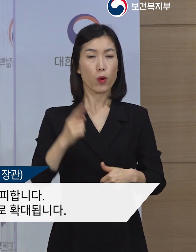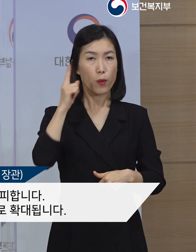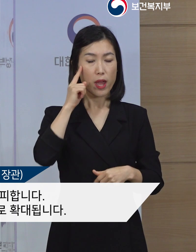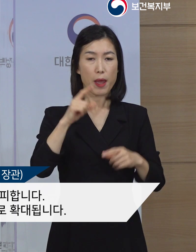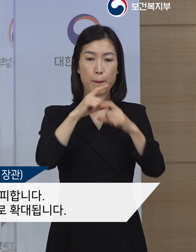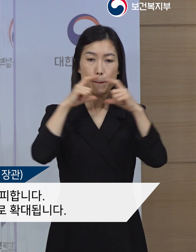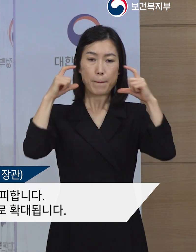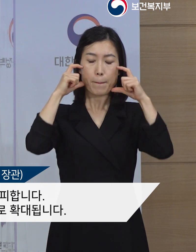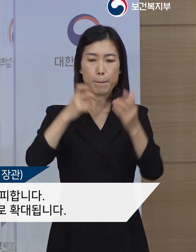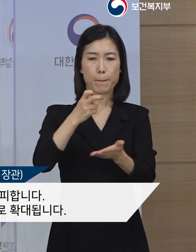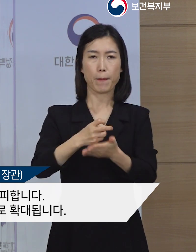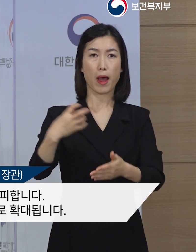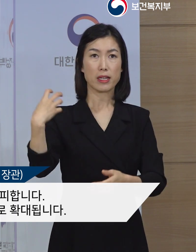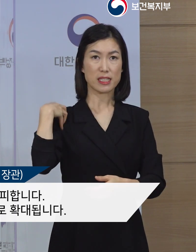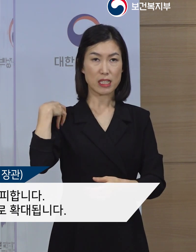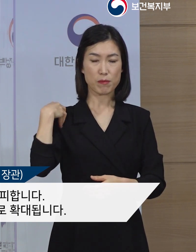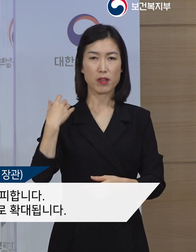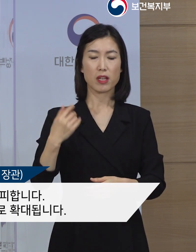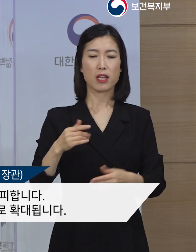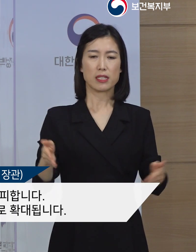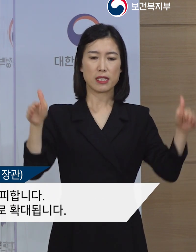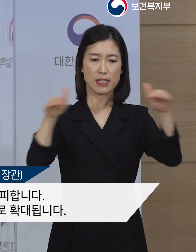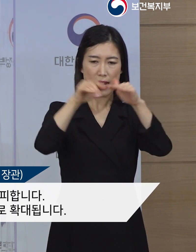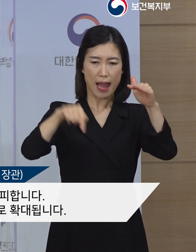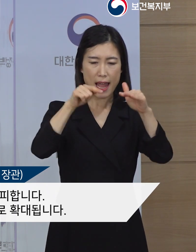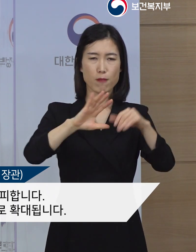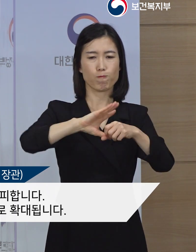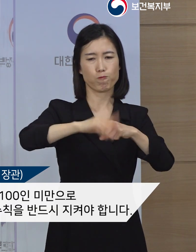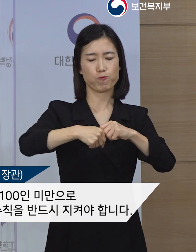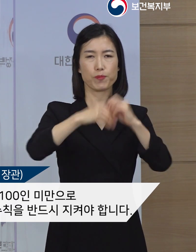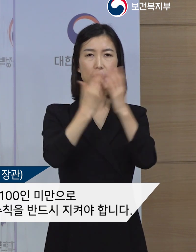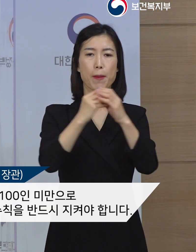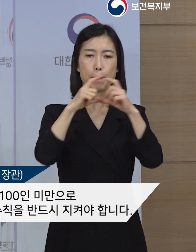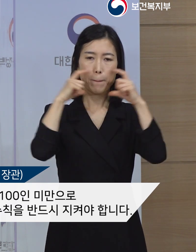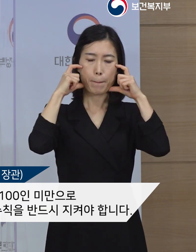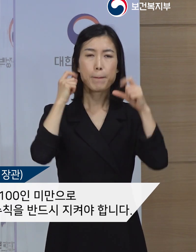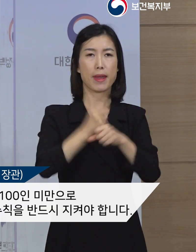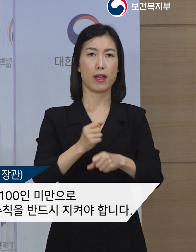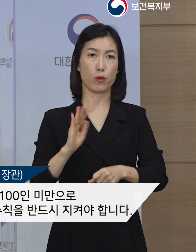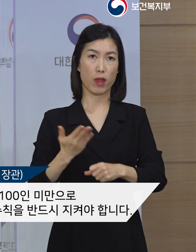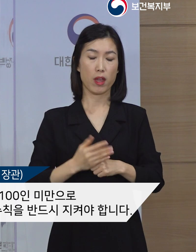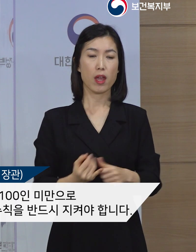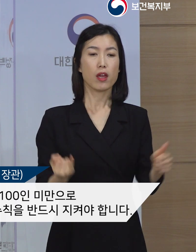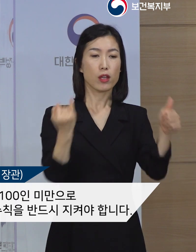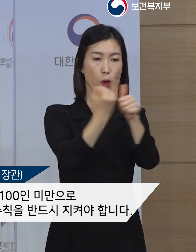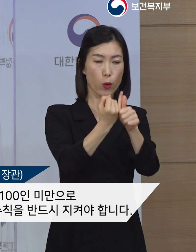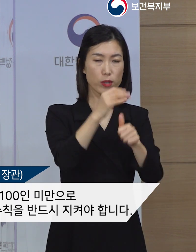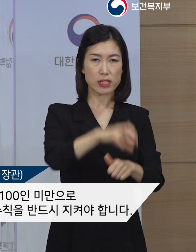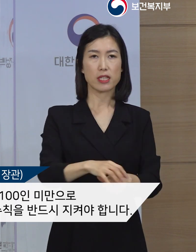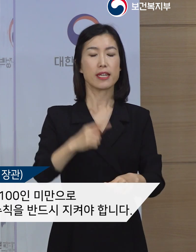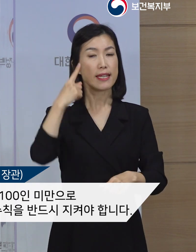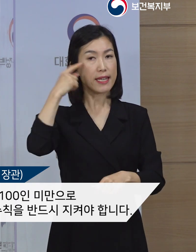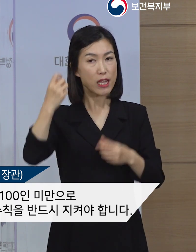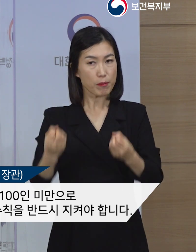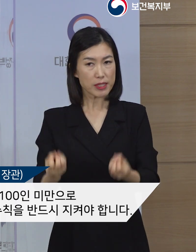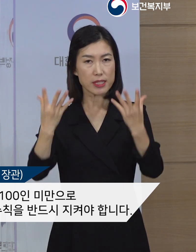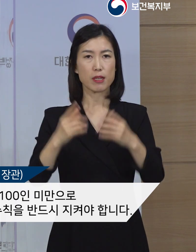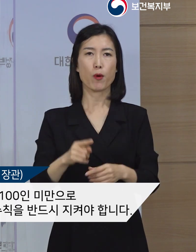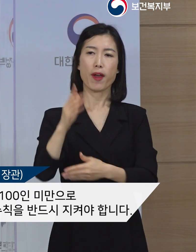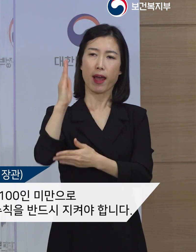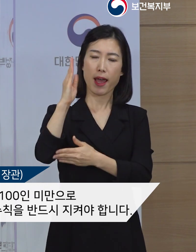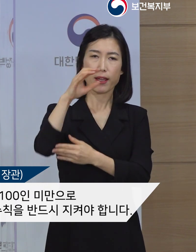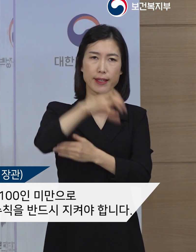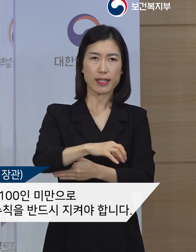착용이 의무화되는 범위가 실내 전체로 확대됩니다. 결혼식, 기념식, 강연 등 각종